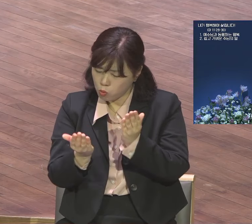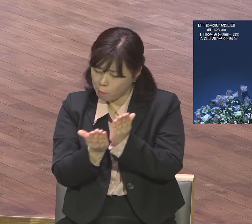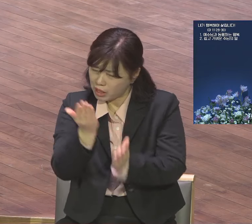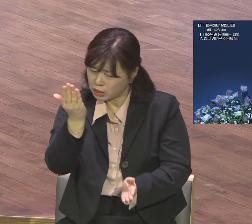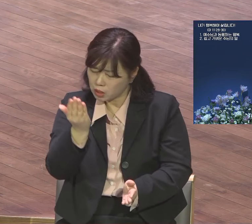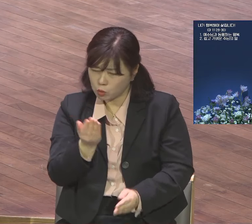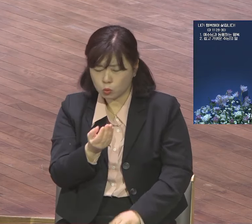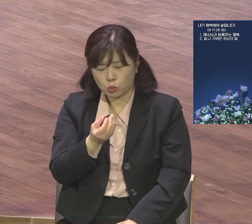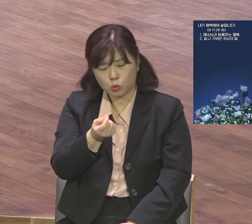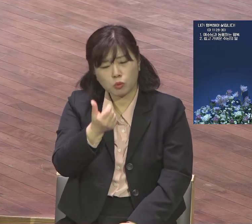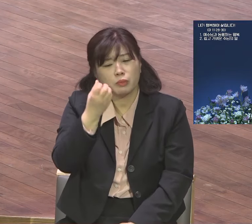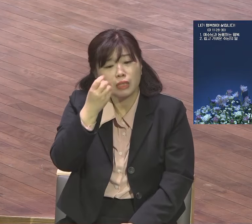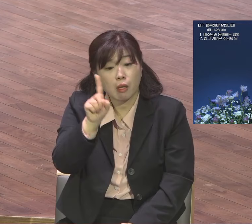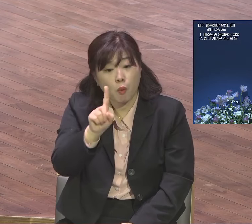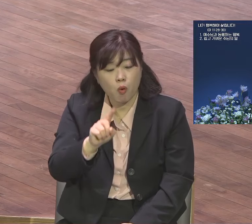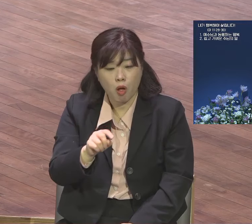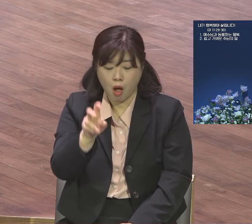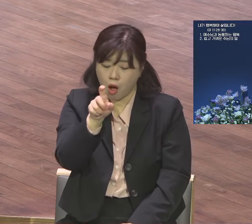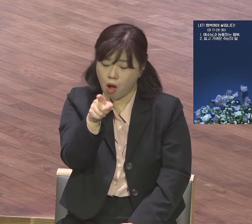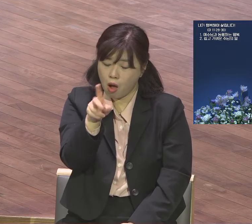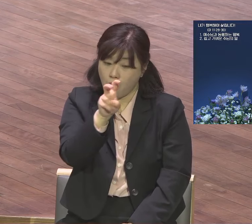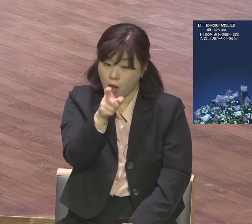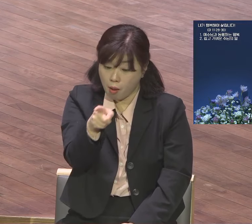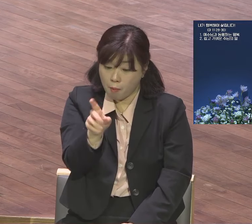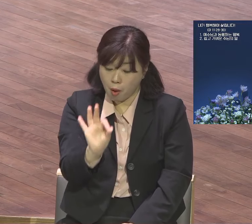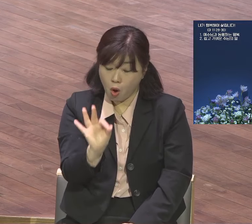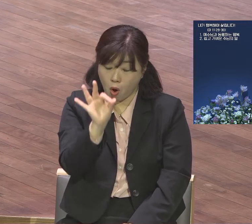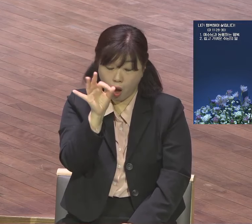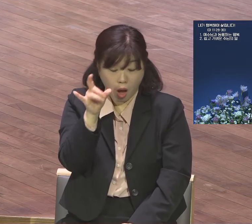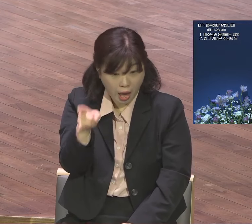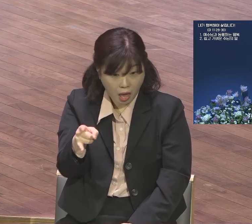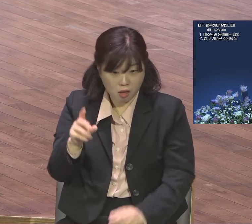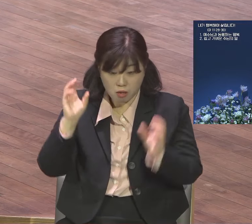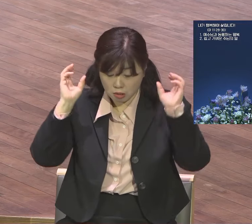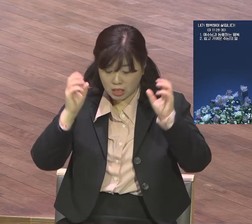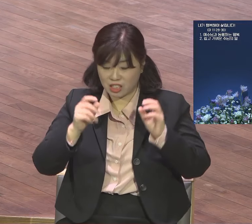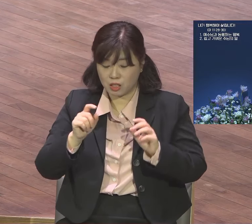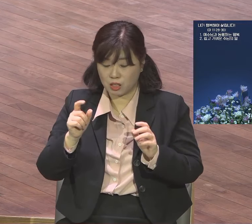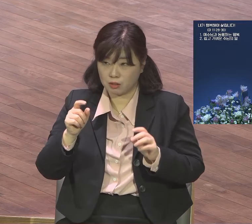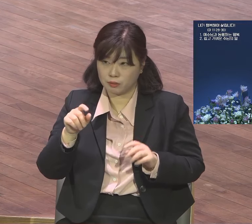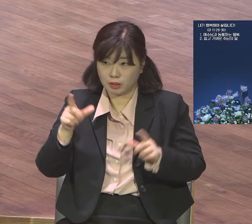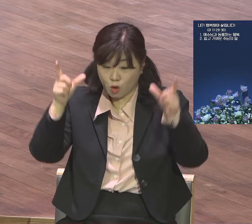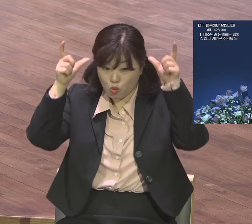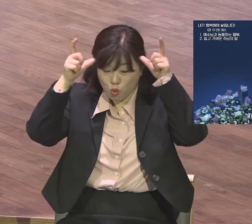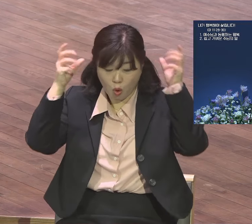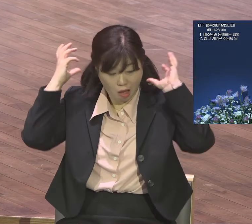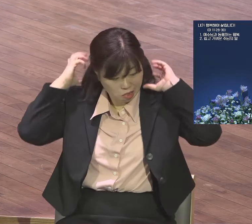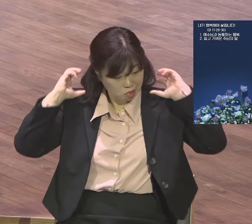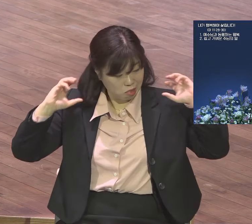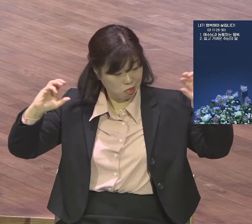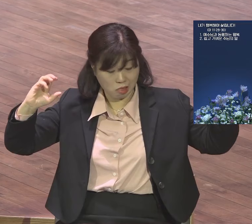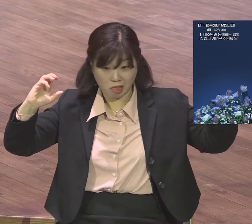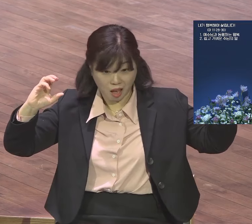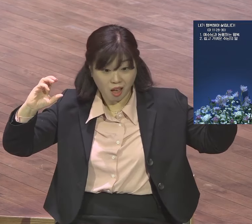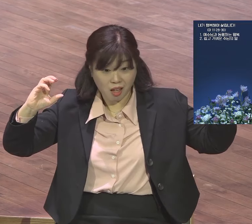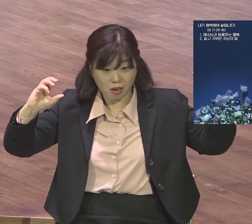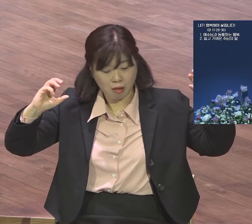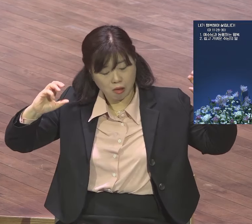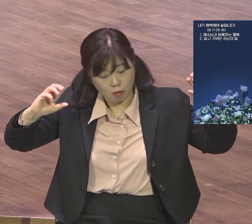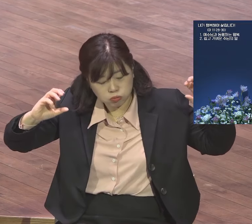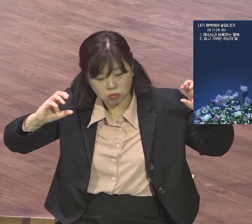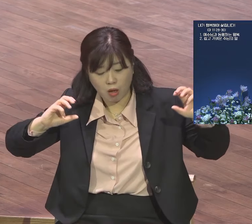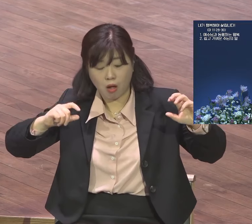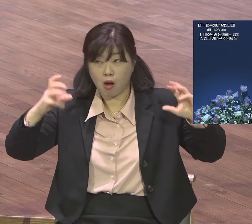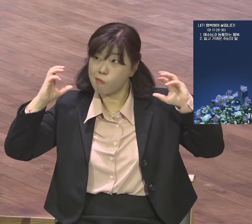또 다른 멍에와 짐이 있다는 것입니다. 아니 이게 뭡니까 예수님? 언제나 짐을 다 벗겨주신다